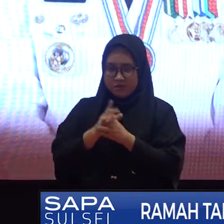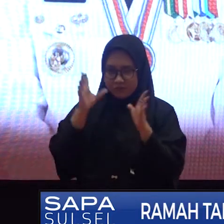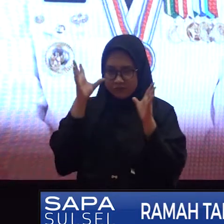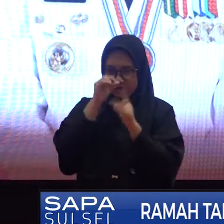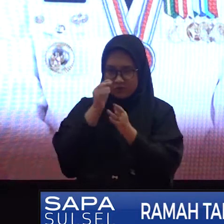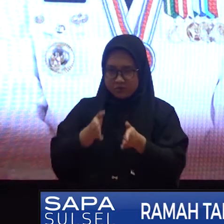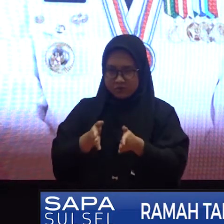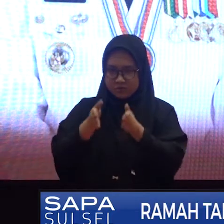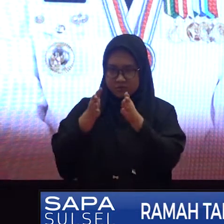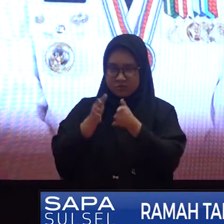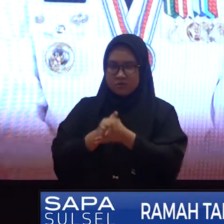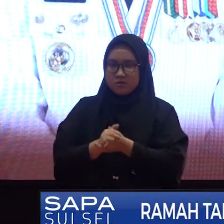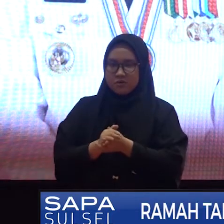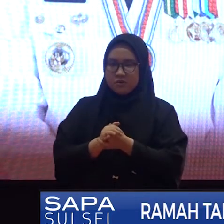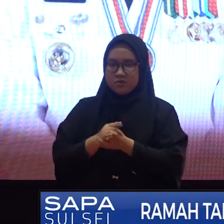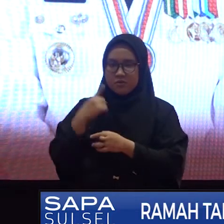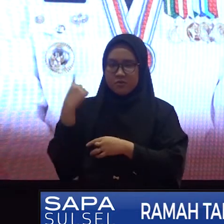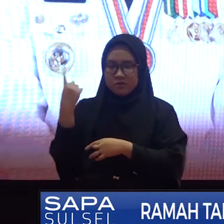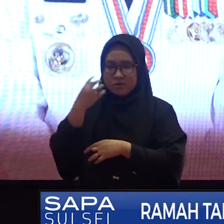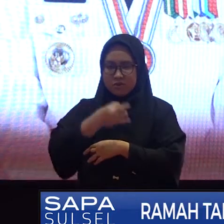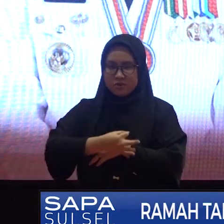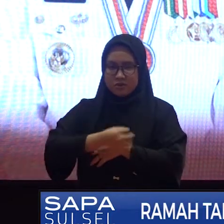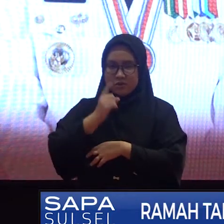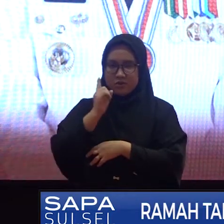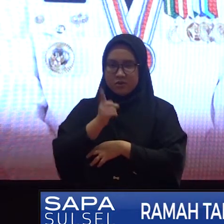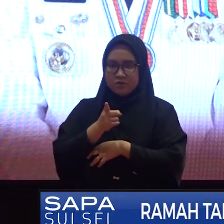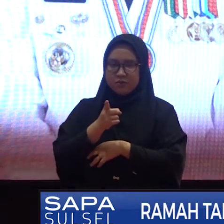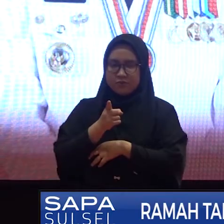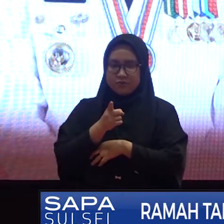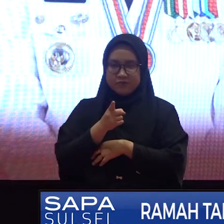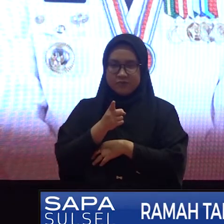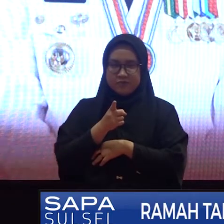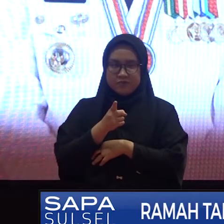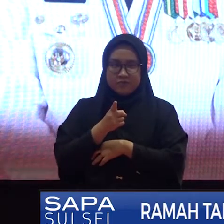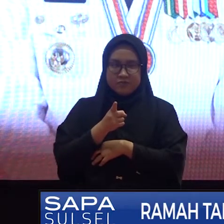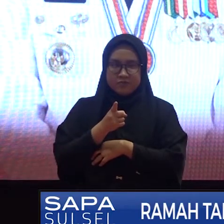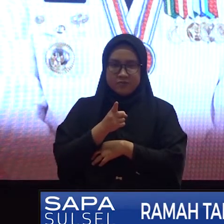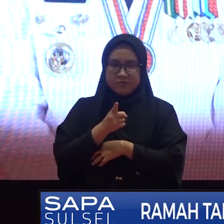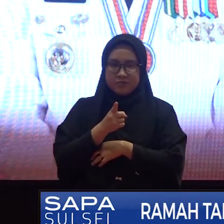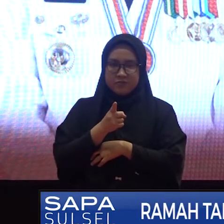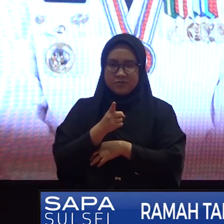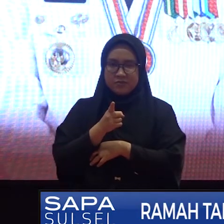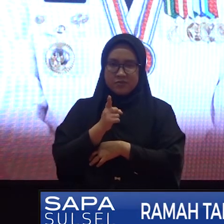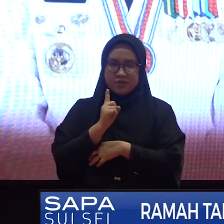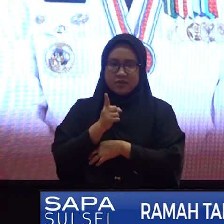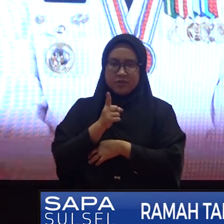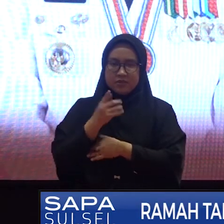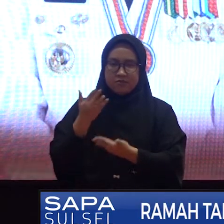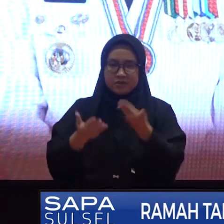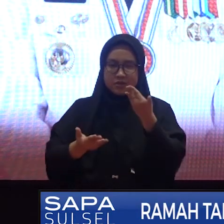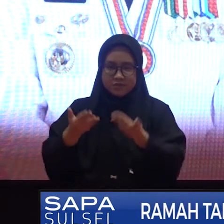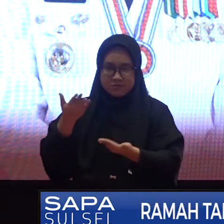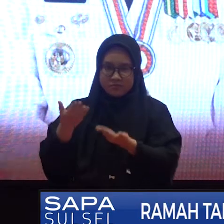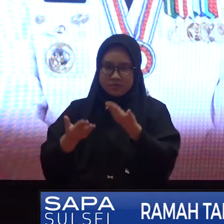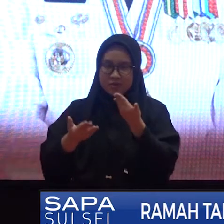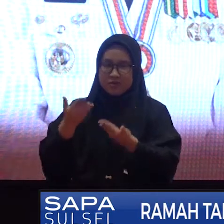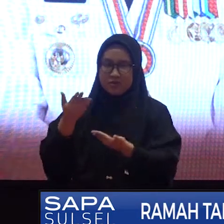maka posisi pemerintah kota di situlah sebagai e titik e gravitasi dari